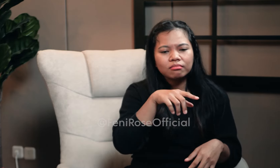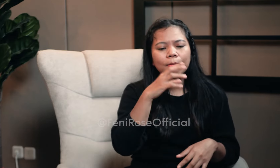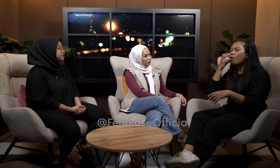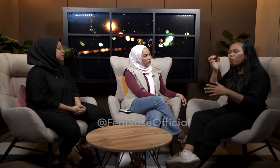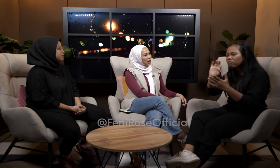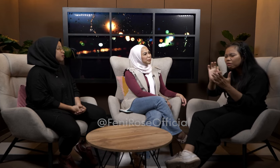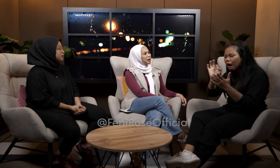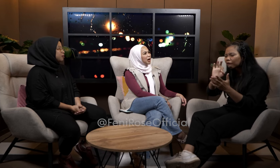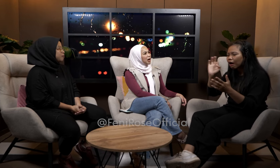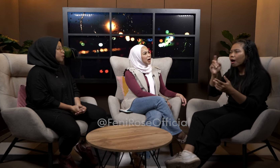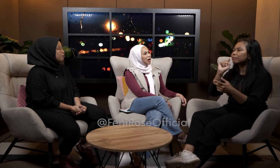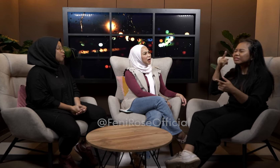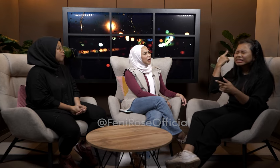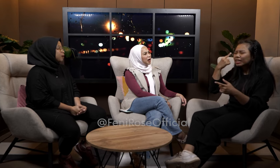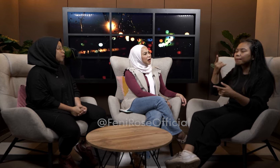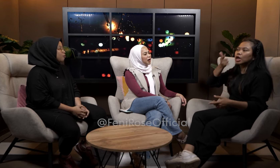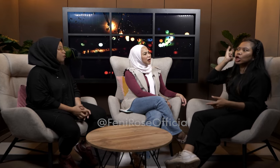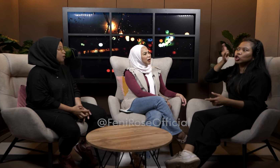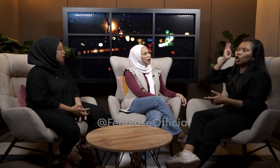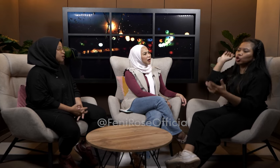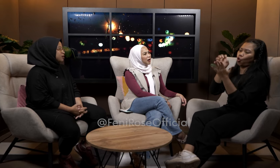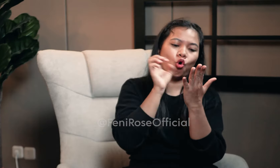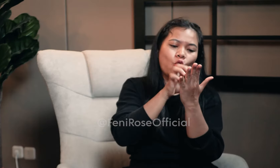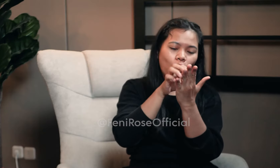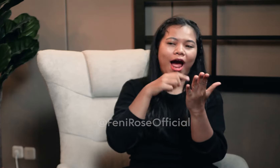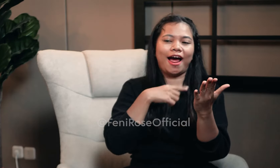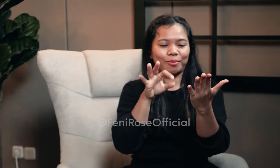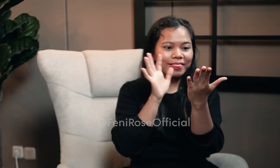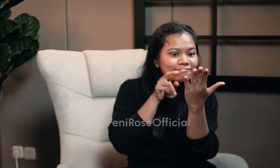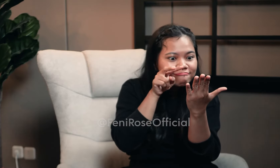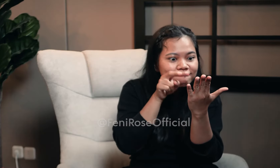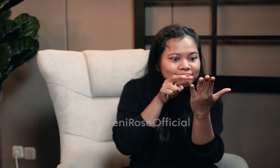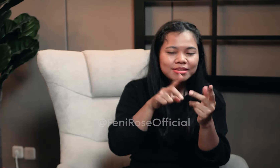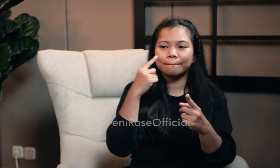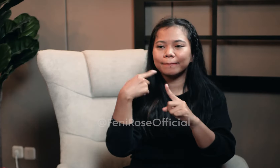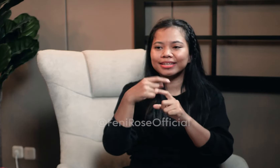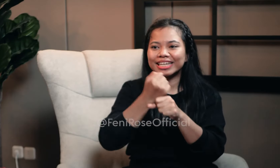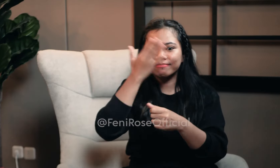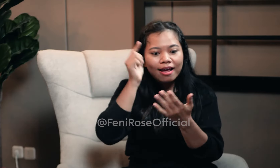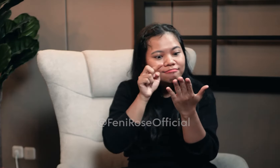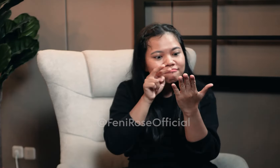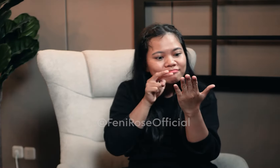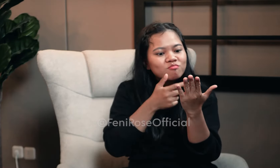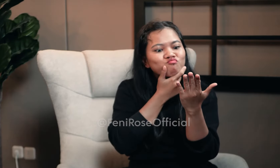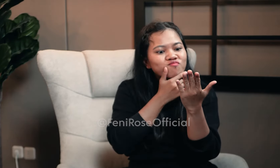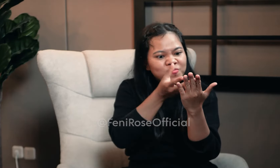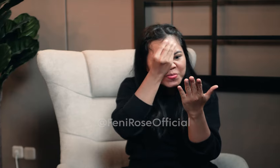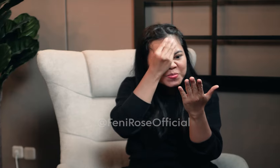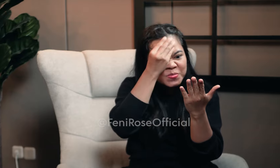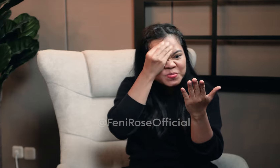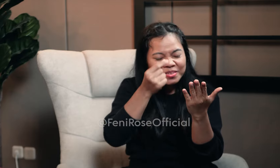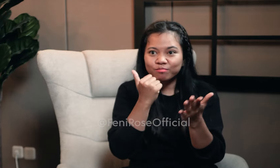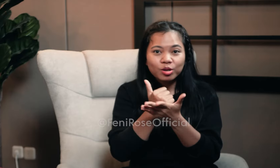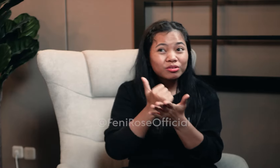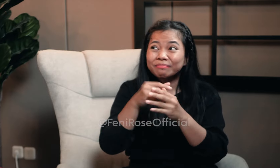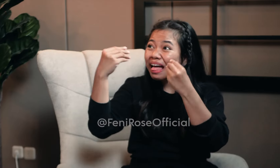sih Kenapa Pak Prabowo Pak Prabowo enggak yang saya selalu tuh pak Ganjar otomatis Pak Gibran muncul ya udah otomatis saya lihatnya itu